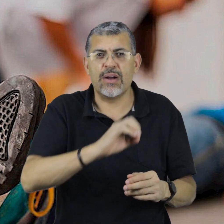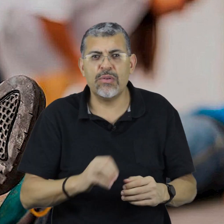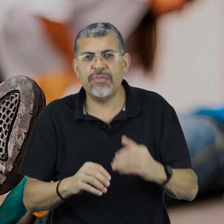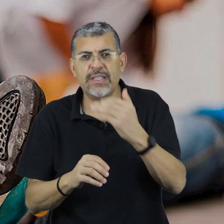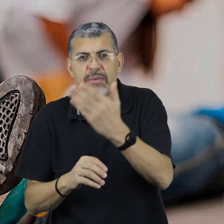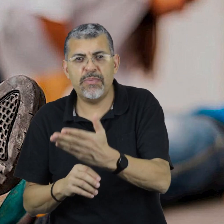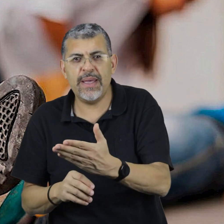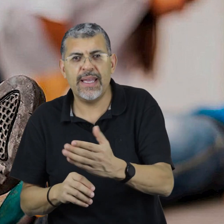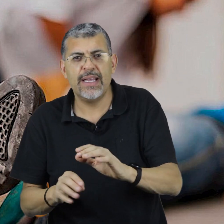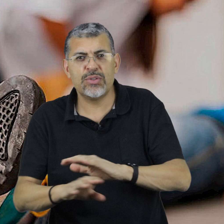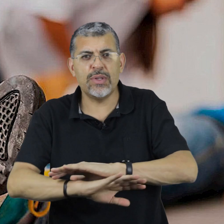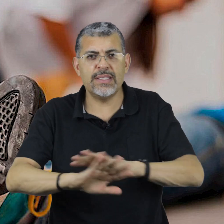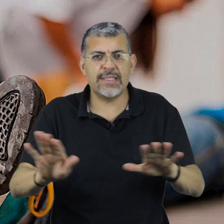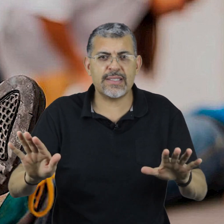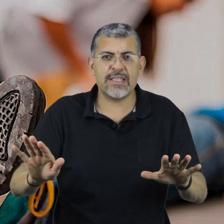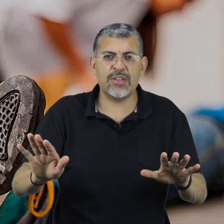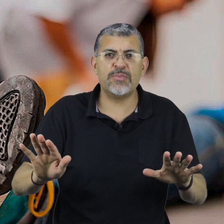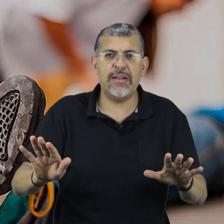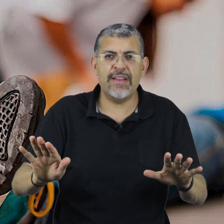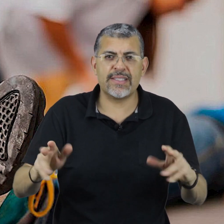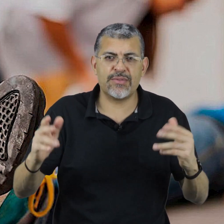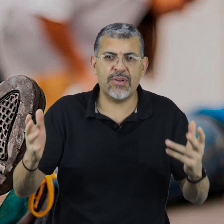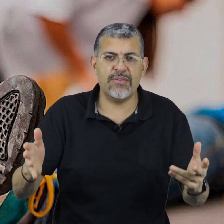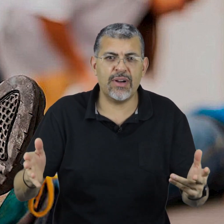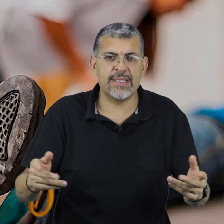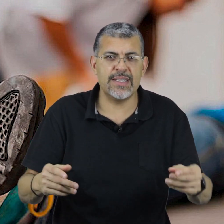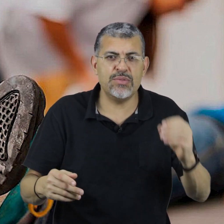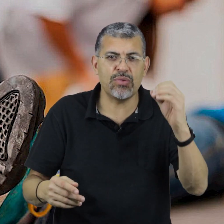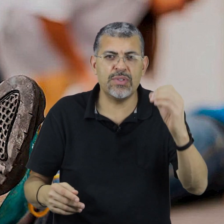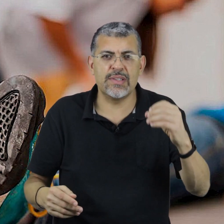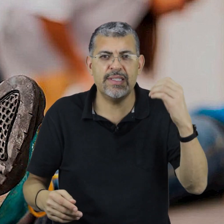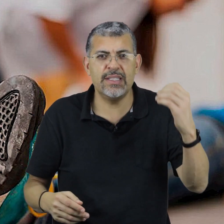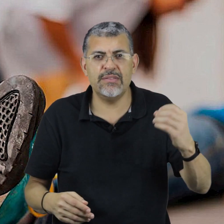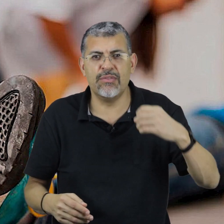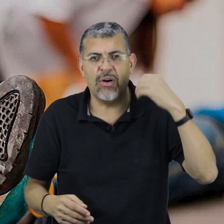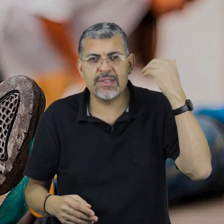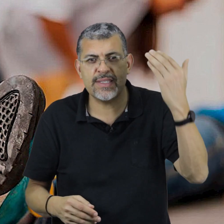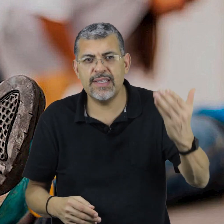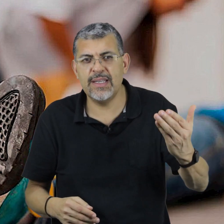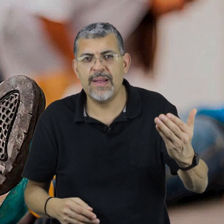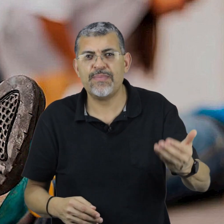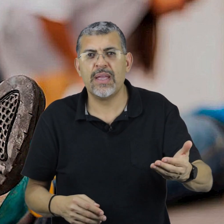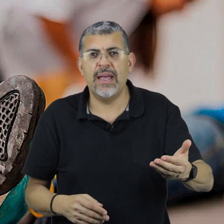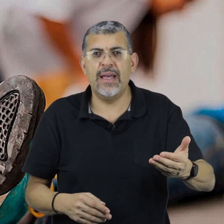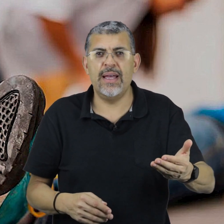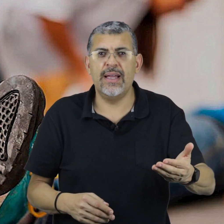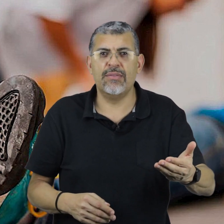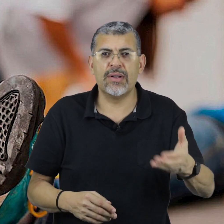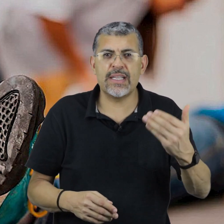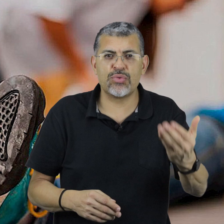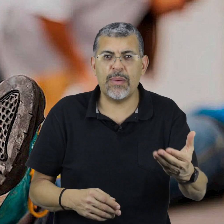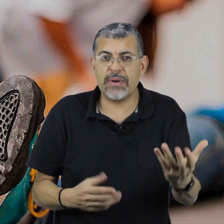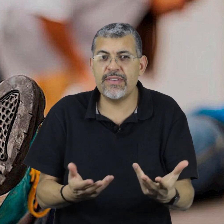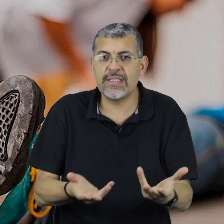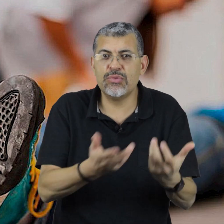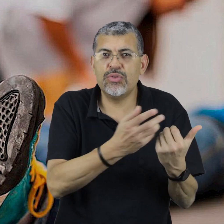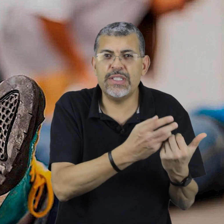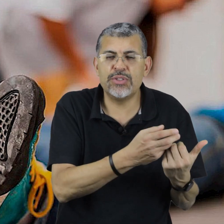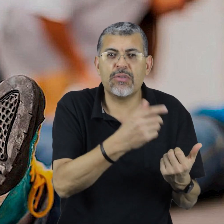agora com o fim da mp todas essas questões perversas foram advogada o presidente volta a ser volta a sua previsão de